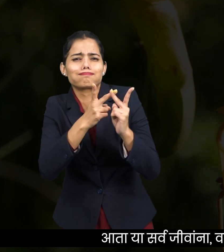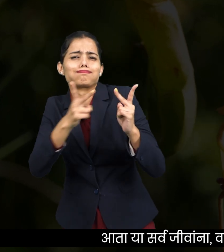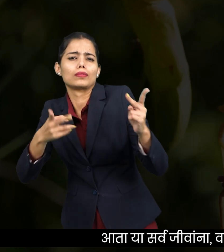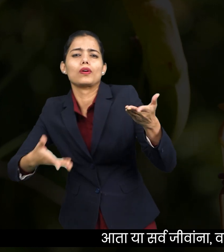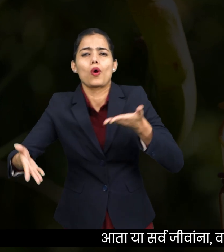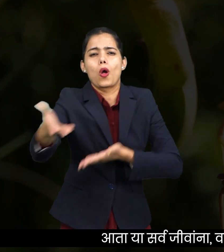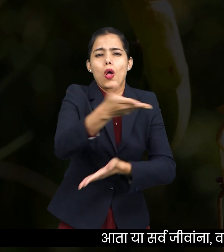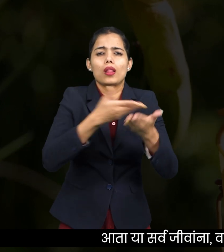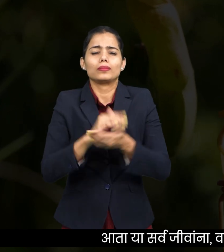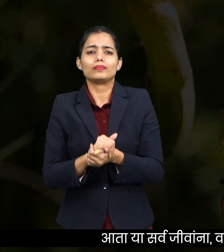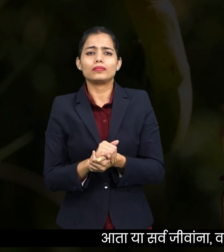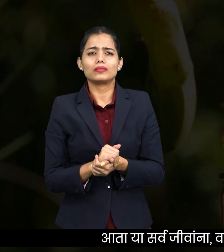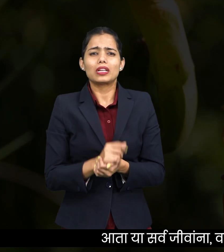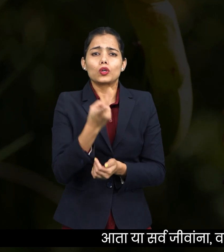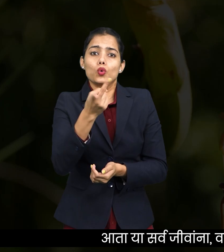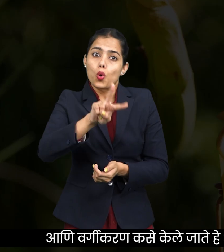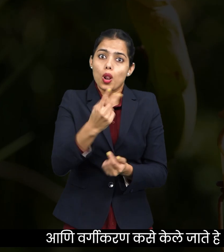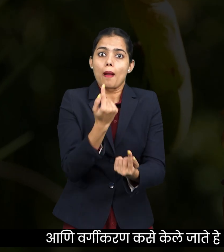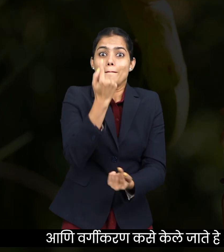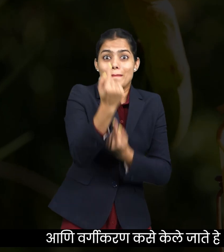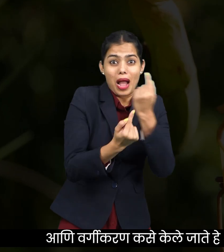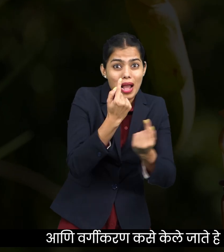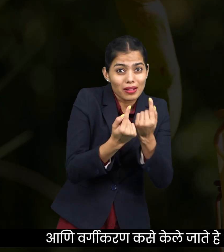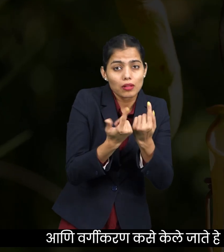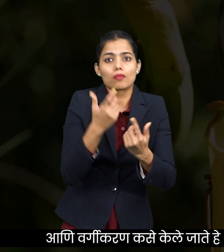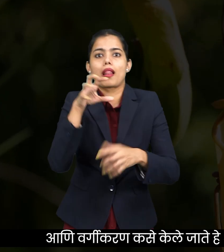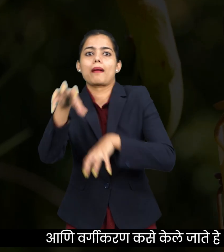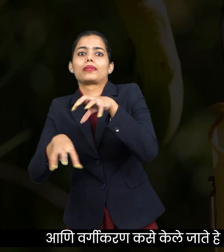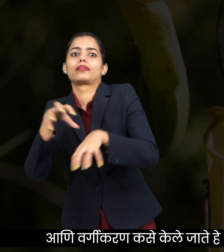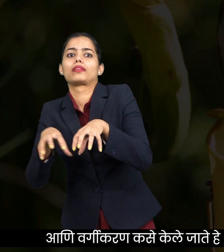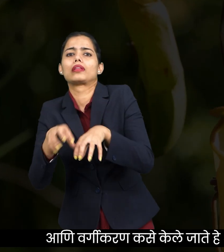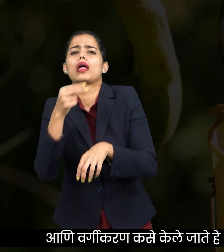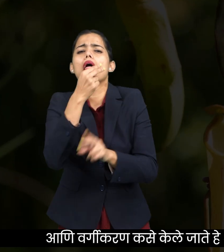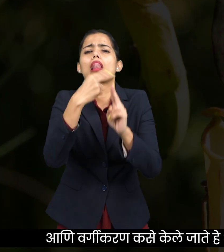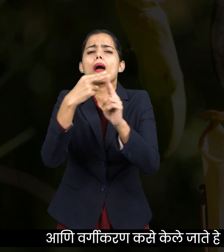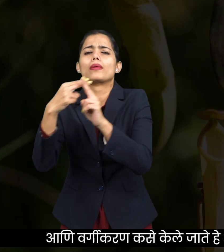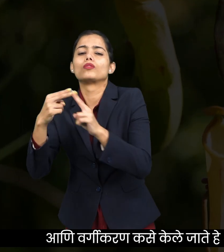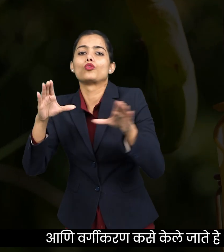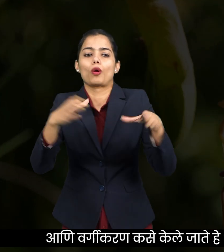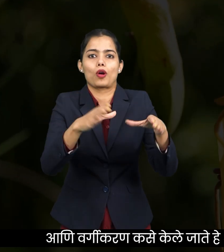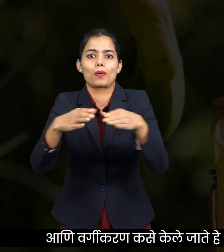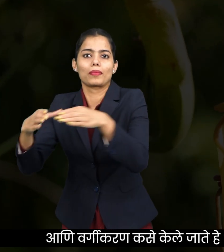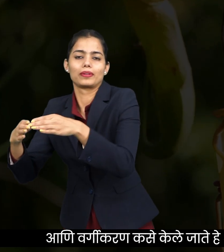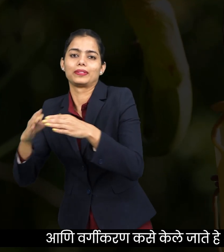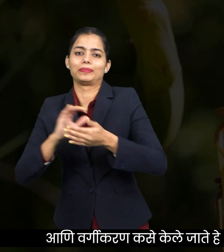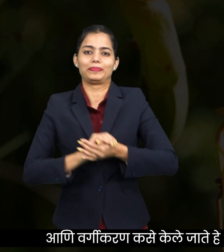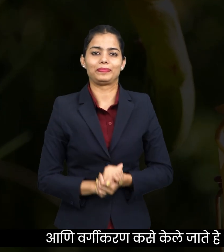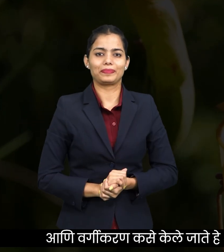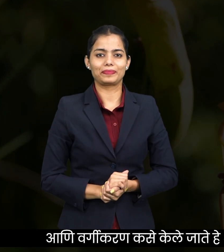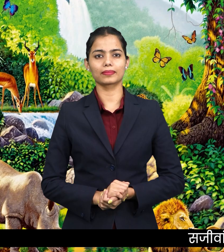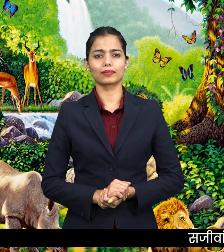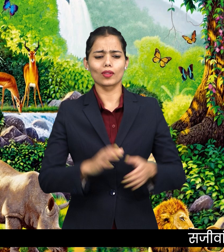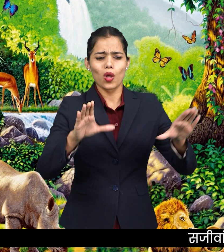जीवांना वनस्पती किंवा प्राणी याचे नाव आणि वर्गीकरण कसे केले जाते हे आपल्याला माहिती असणे आवश्यक